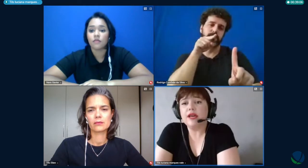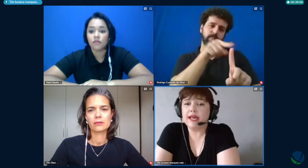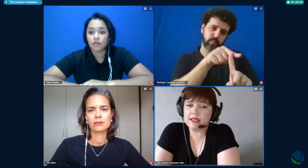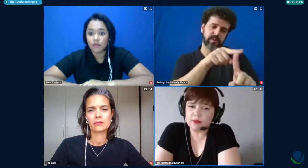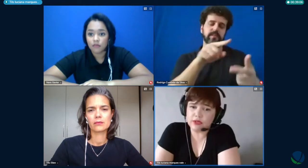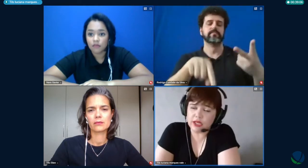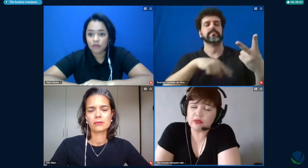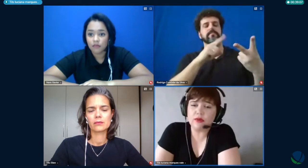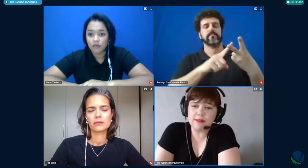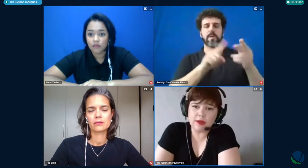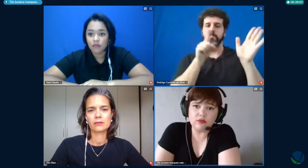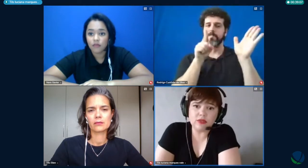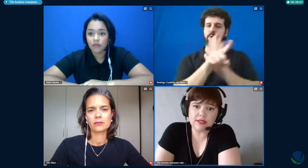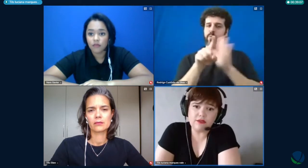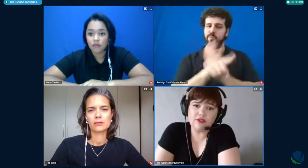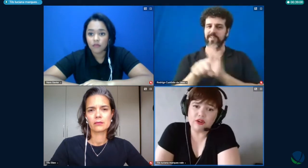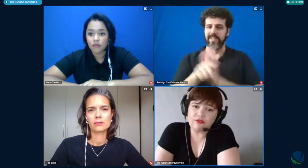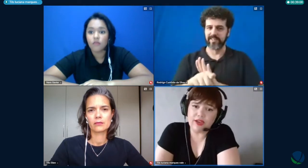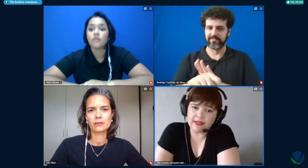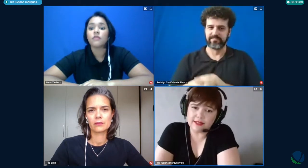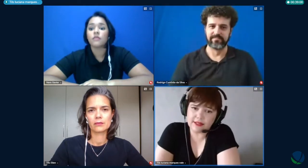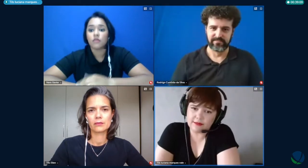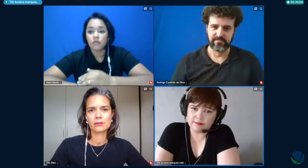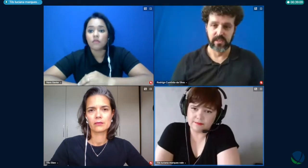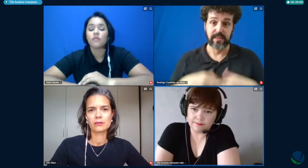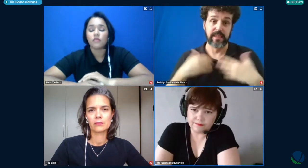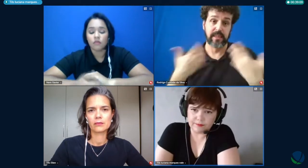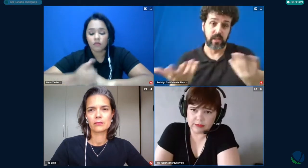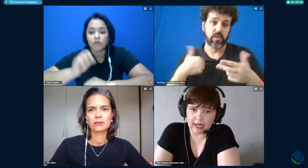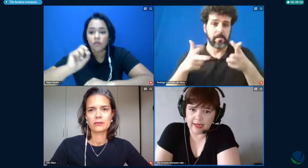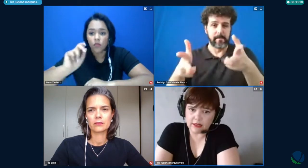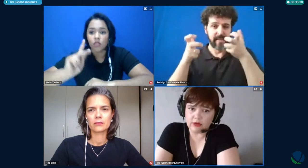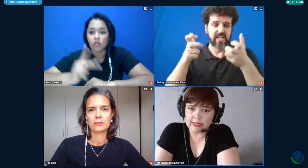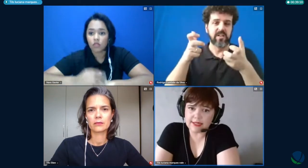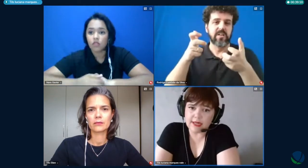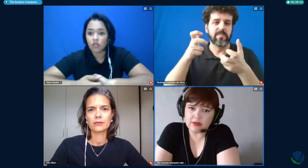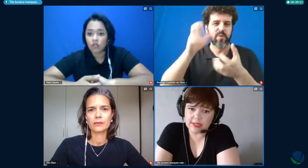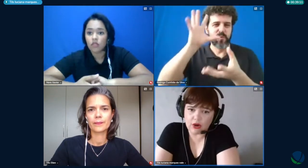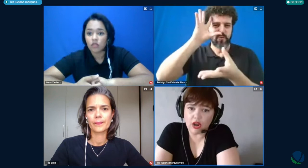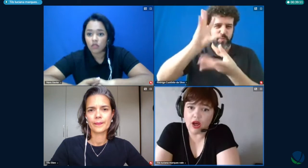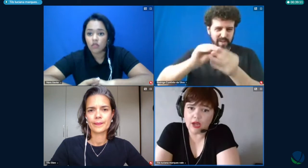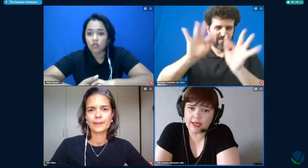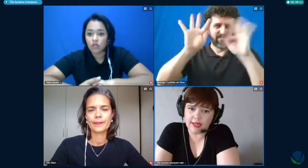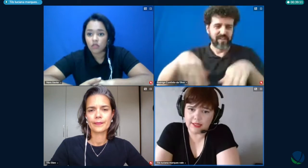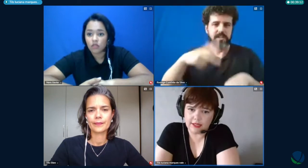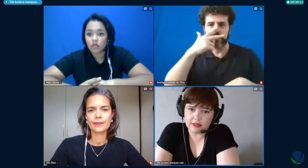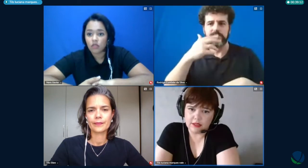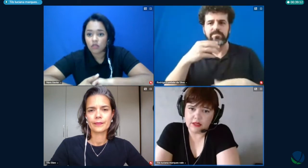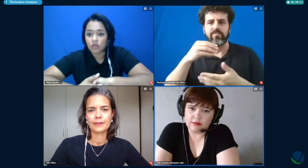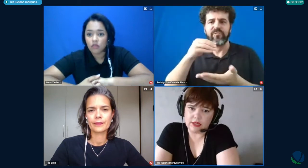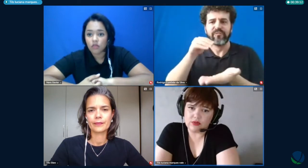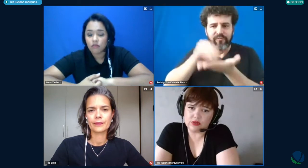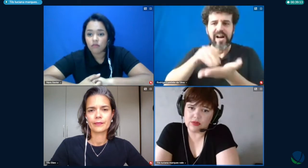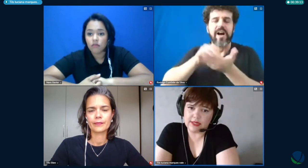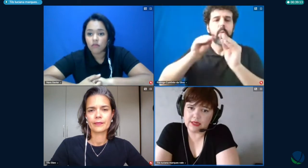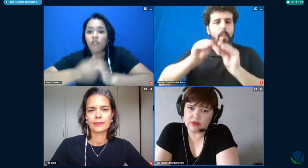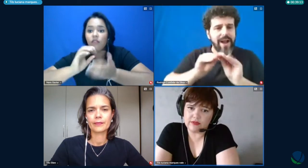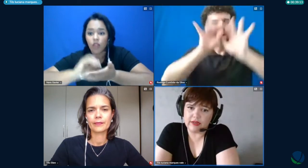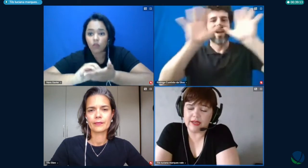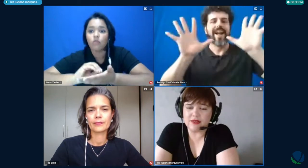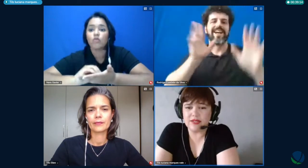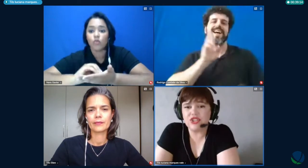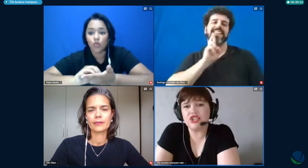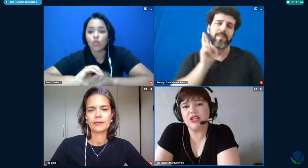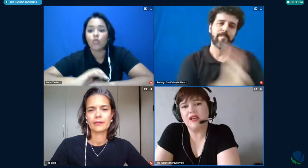comentando, respondendo as perguntas que foram feitas. Tá? Então, é necessário que você coloque ali nas suas